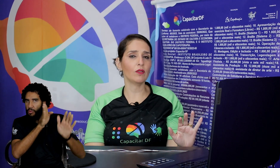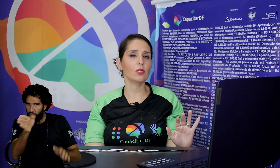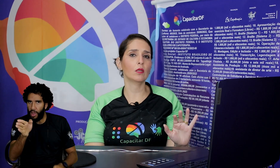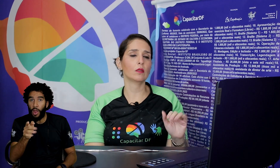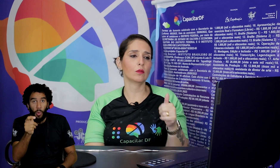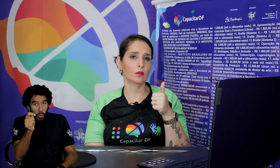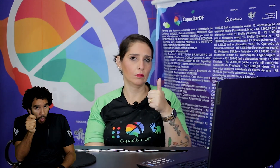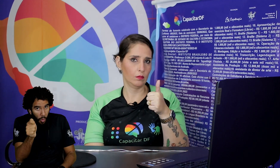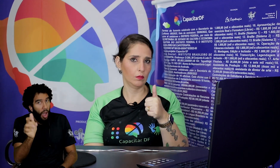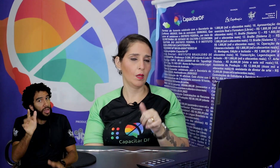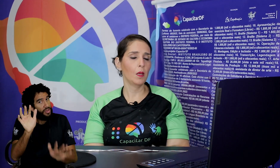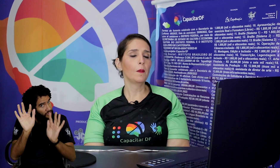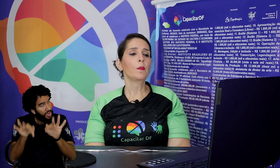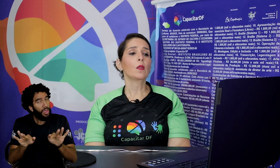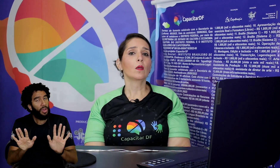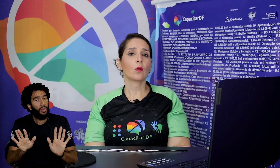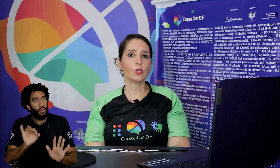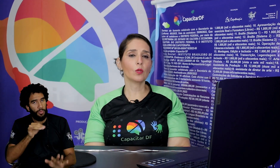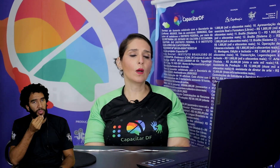quase fechando.